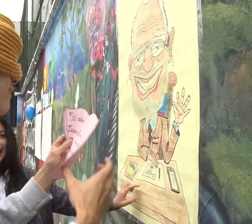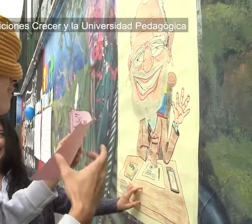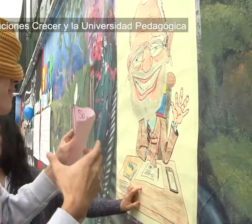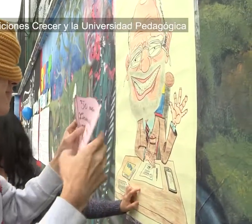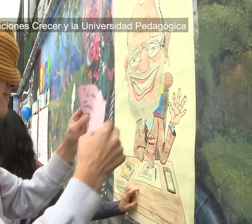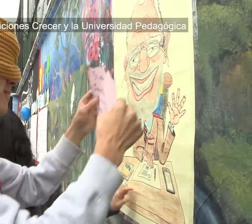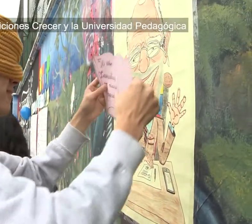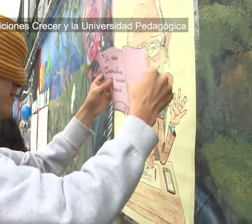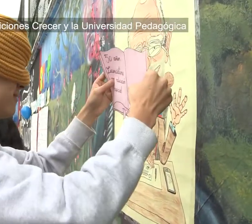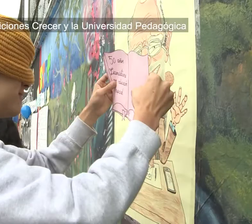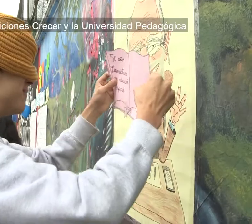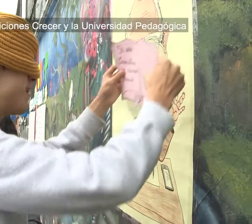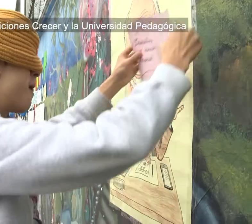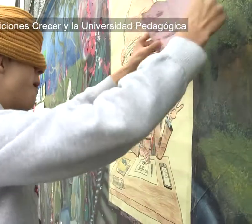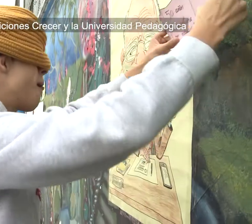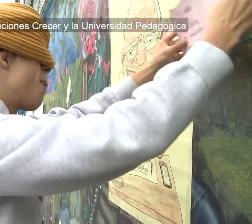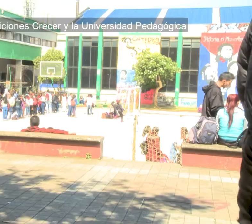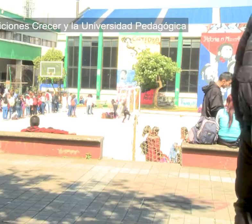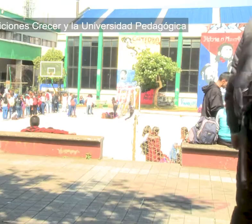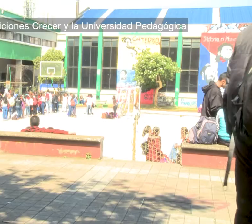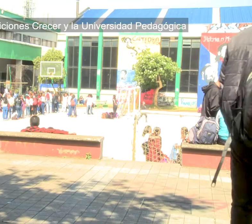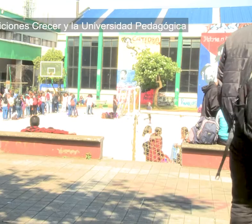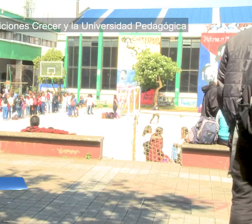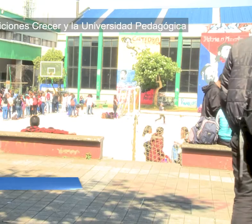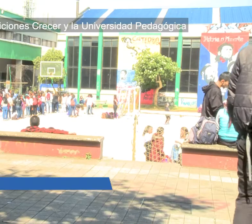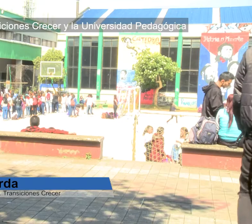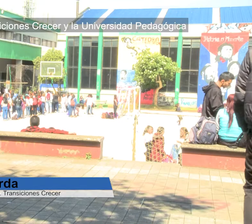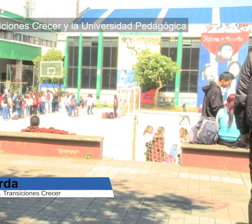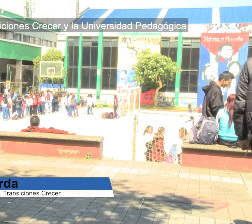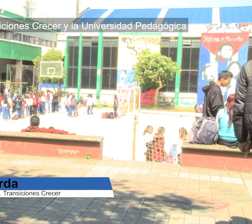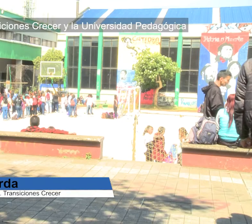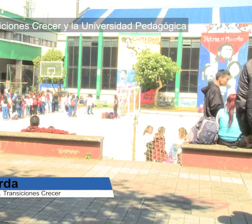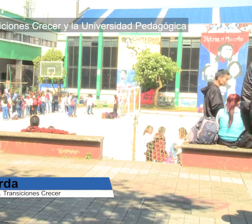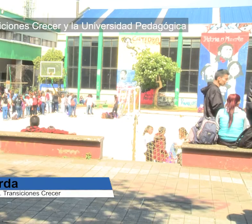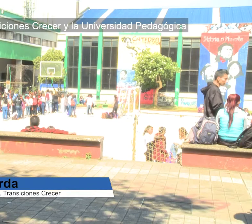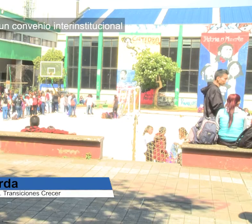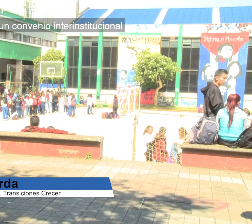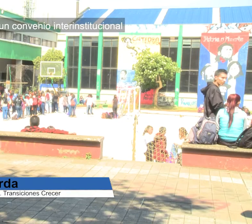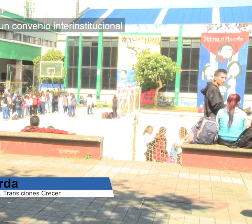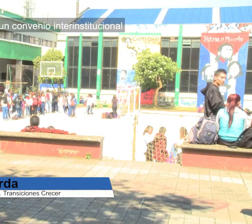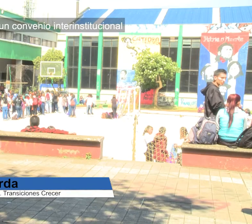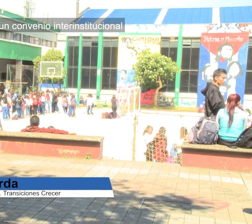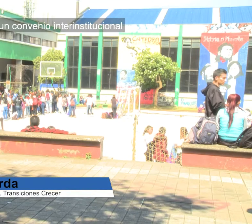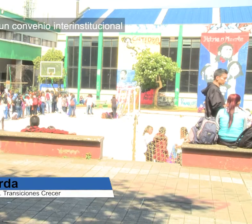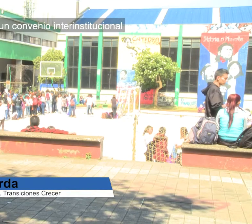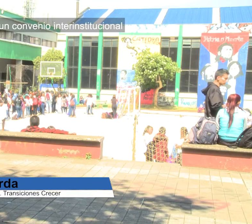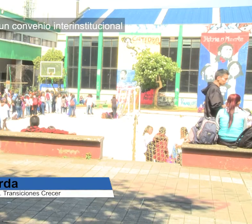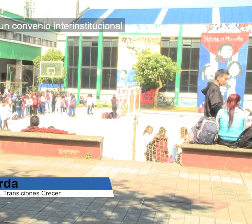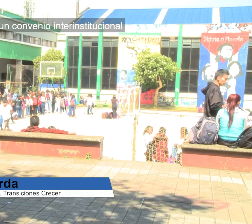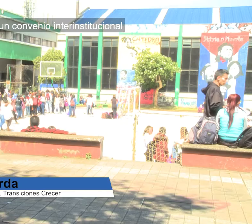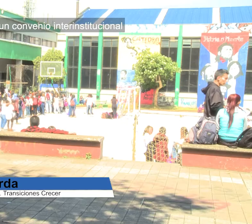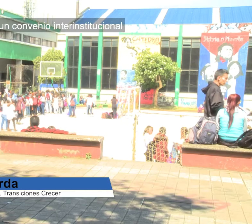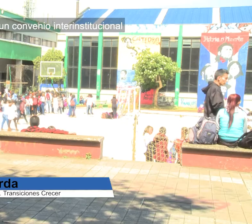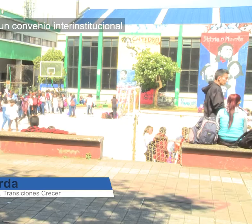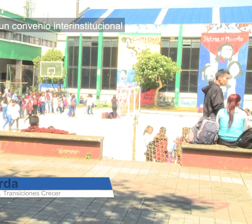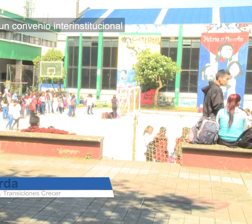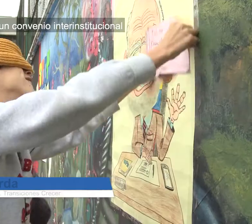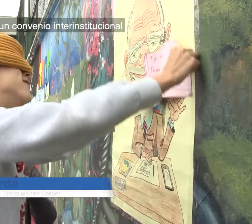La Corporación Transiciones Crecer y la Universidad Pedagógica tienen un convenio interinstitucional